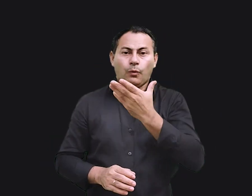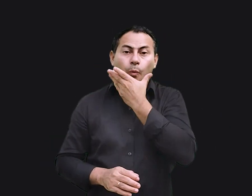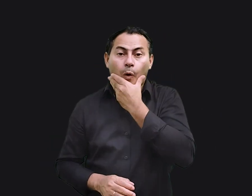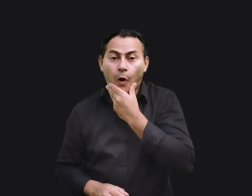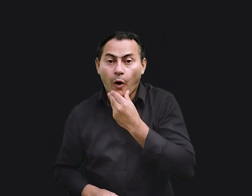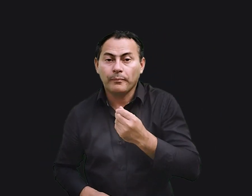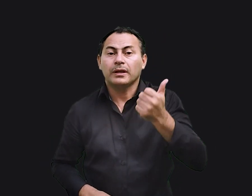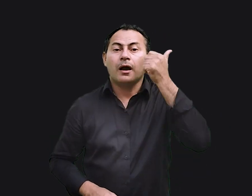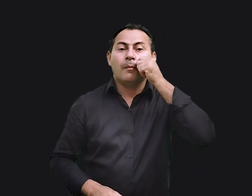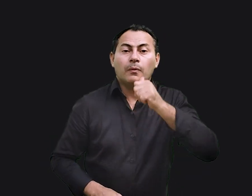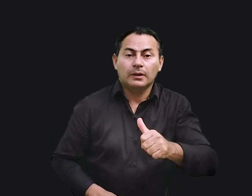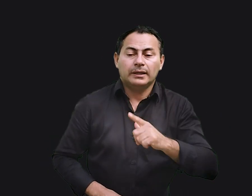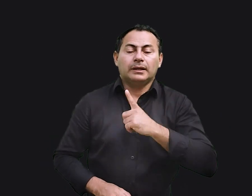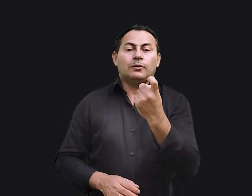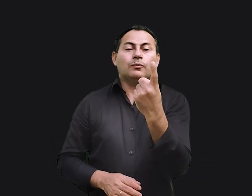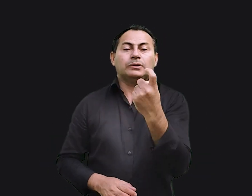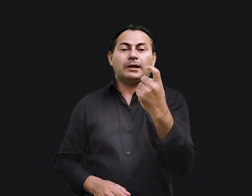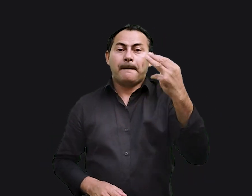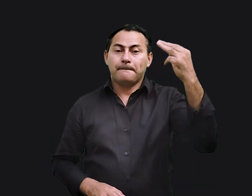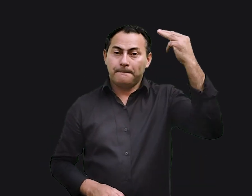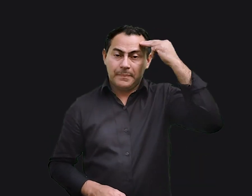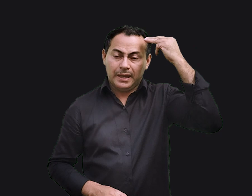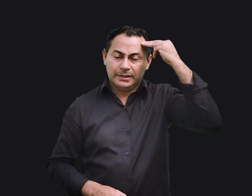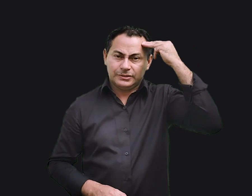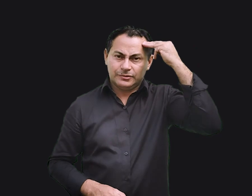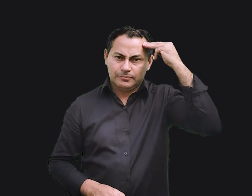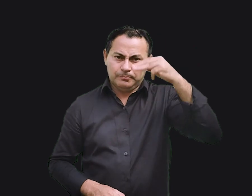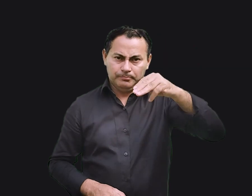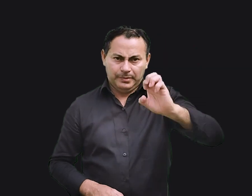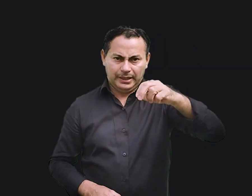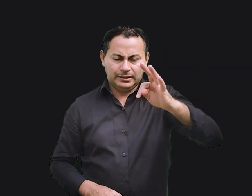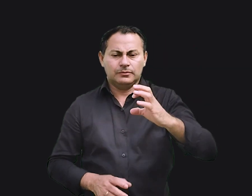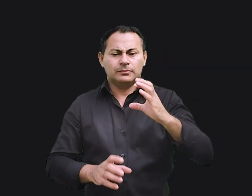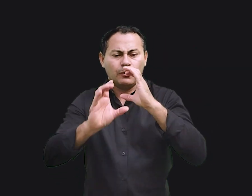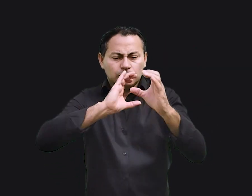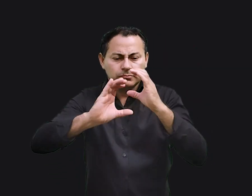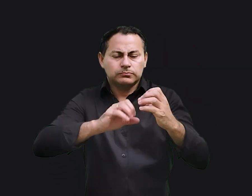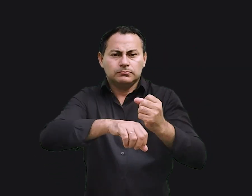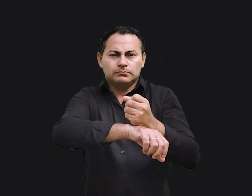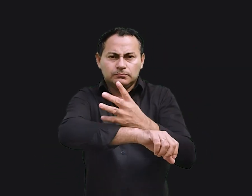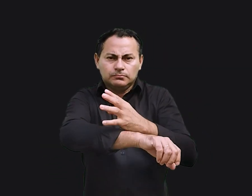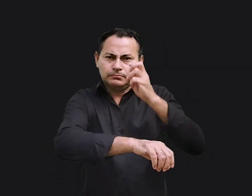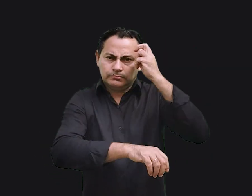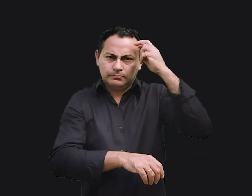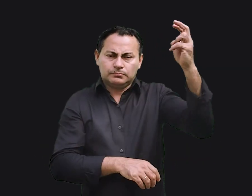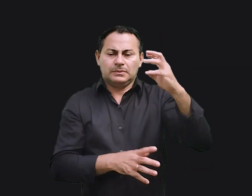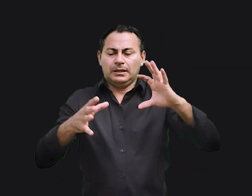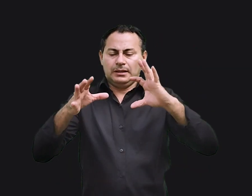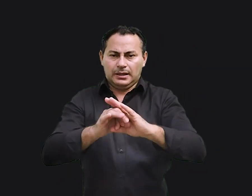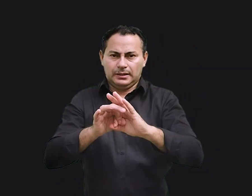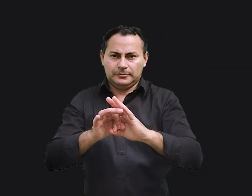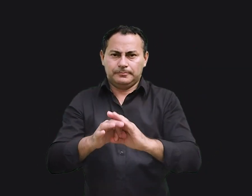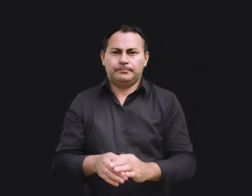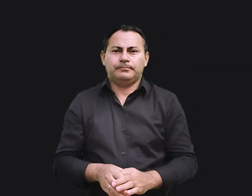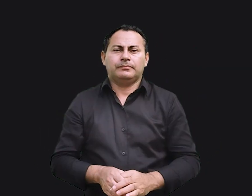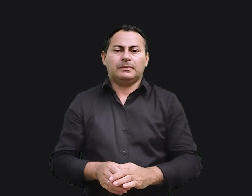mulher tenham uma só mente e que se comuniquem, sejam emocional e intelectualmente ligados. A